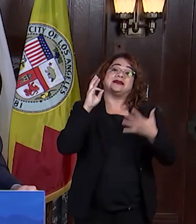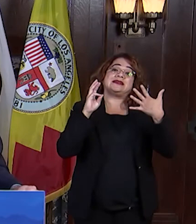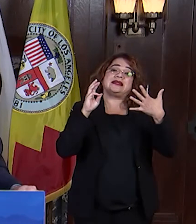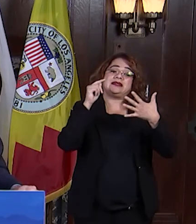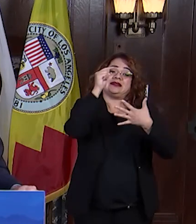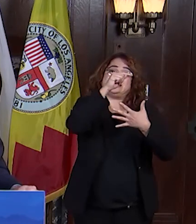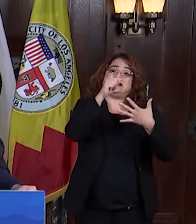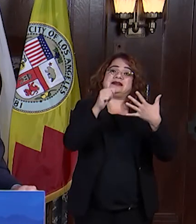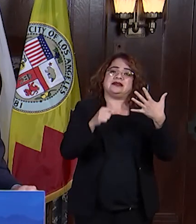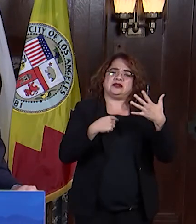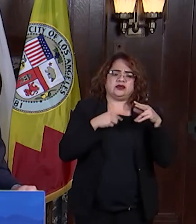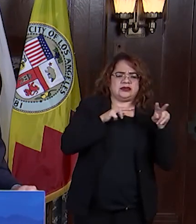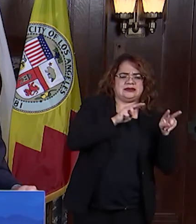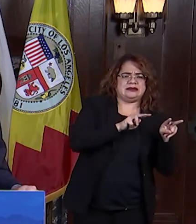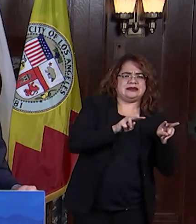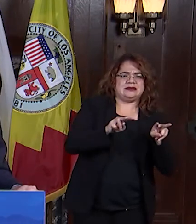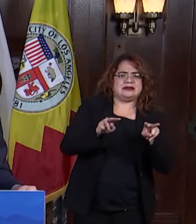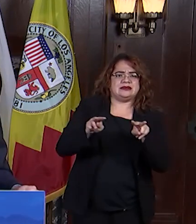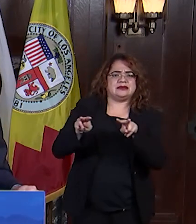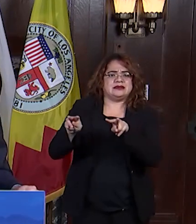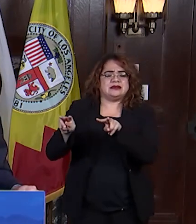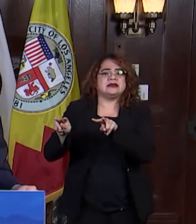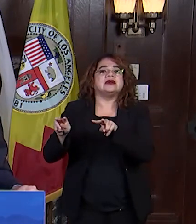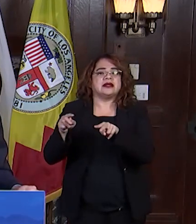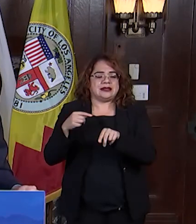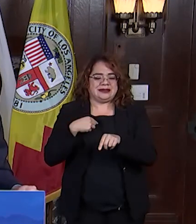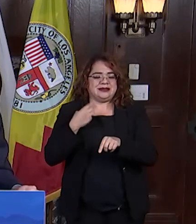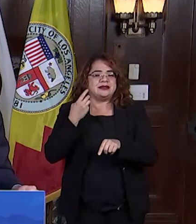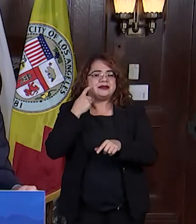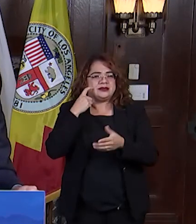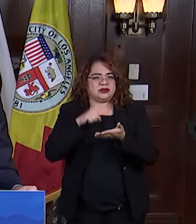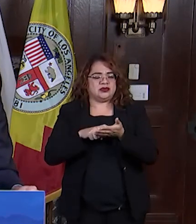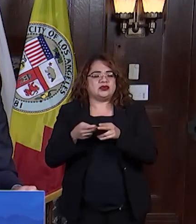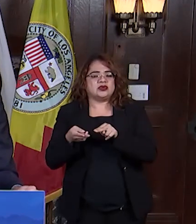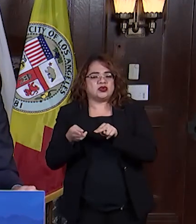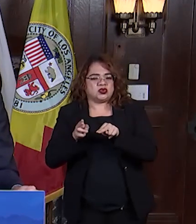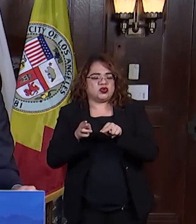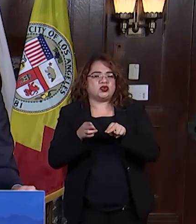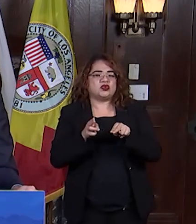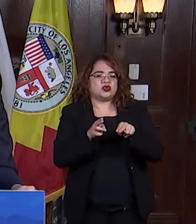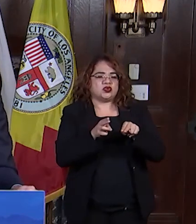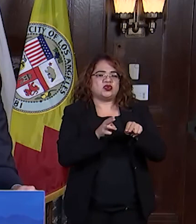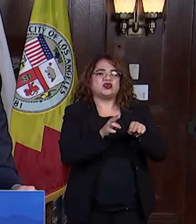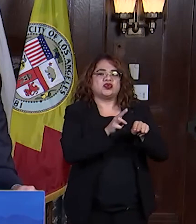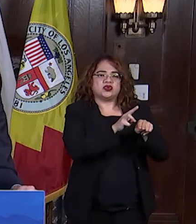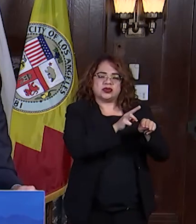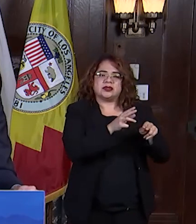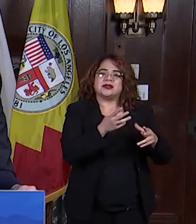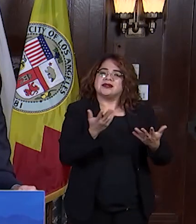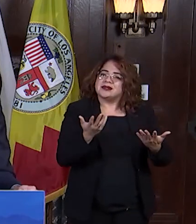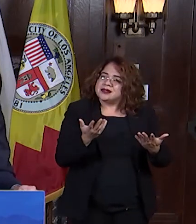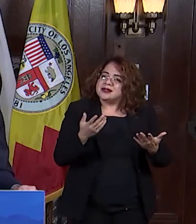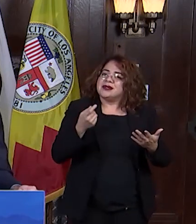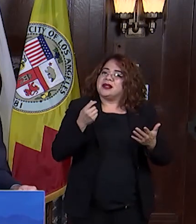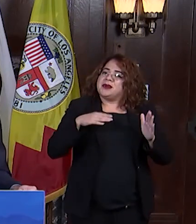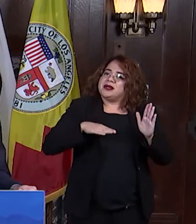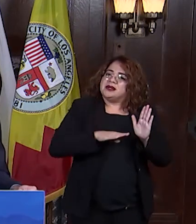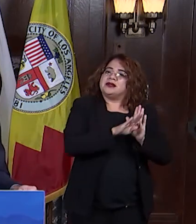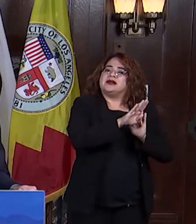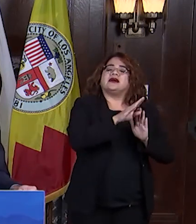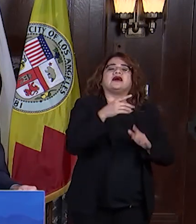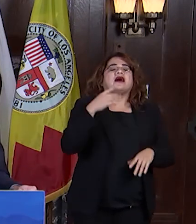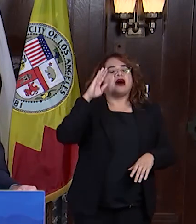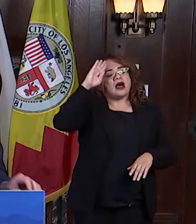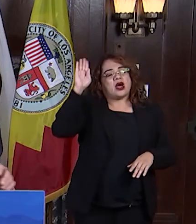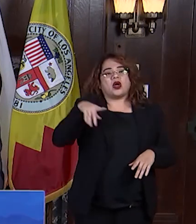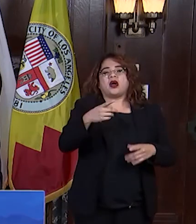que monitoreamos en Los Ángeles están subiendo también. Yo entiendo que hemos estado luchando contra este virus ya demasiado